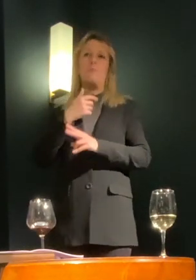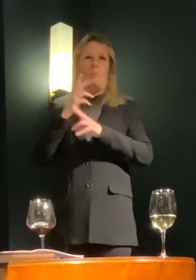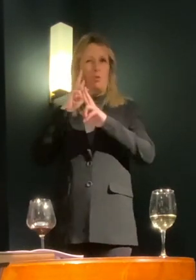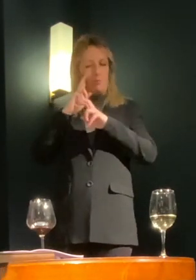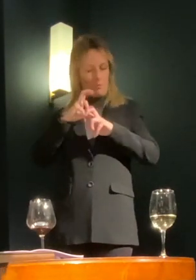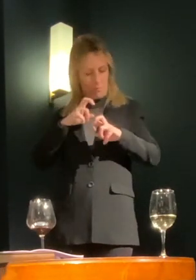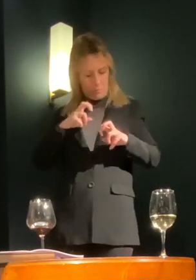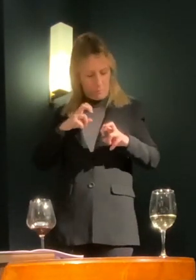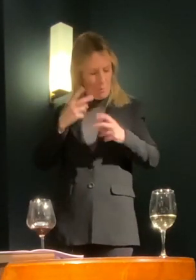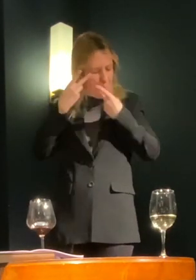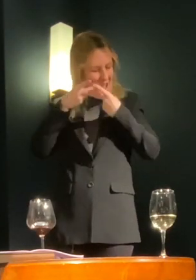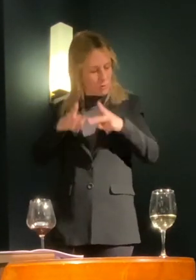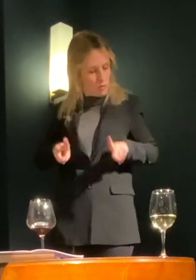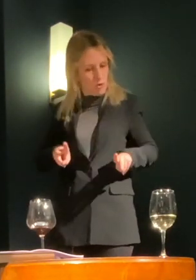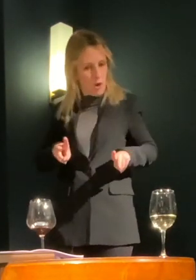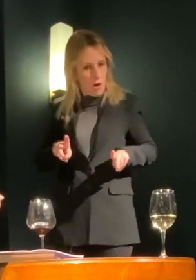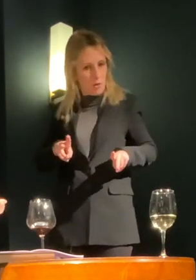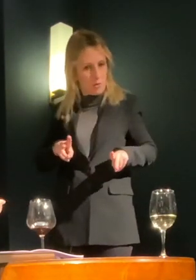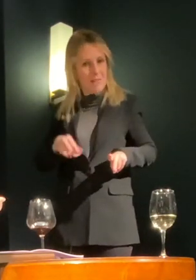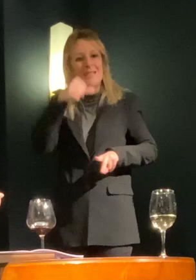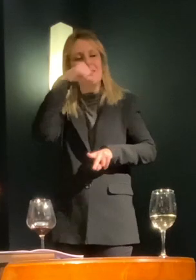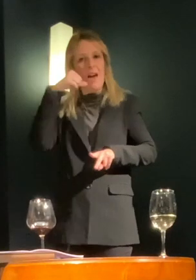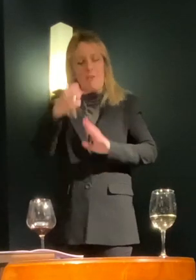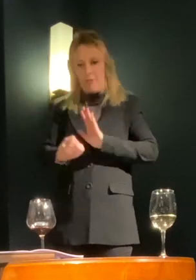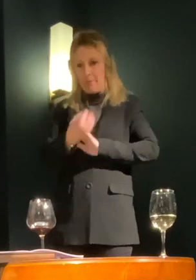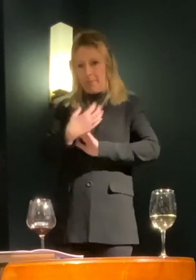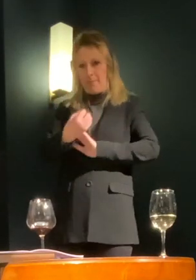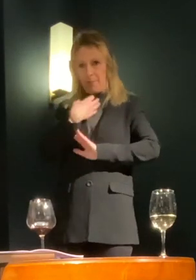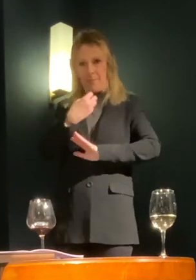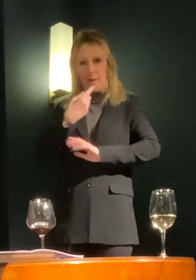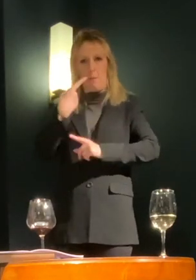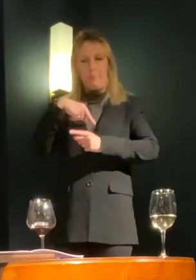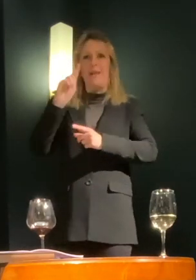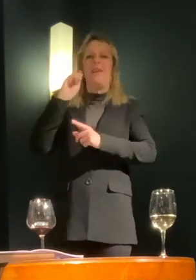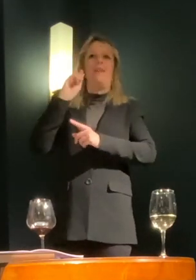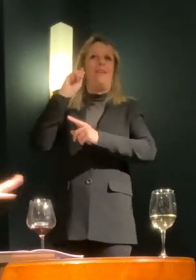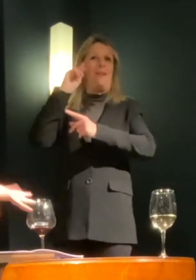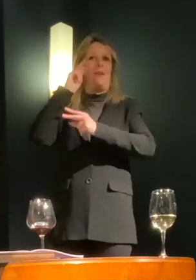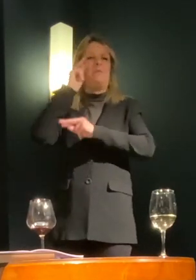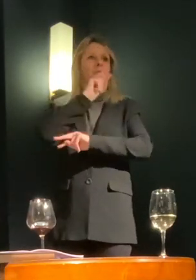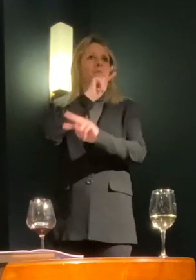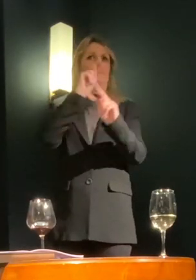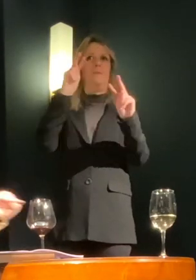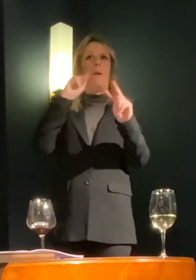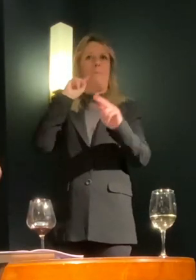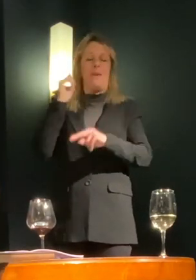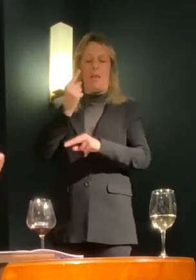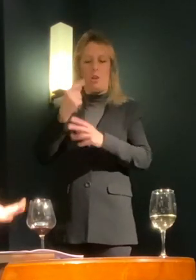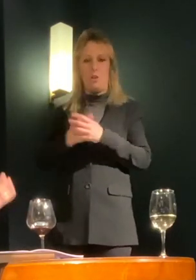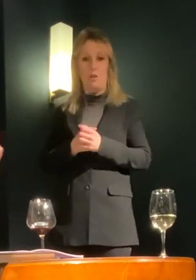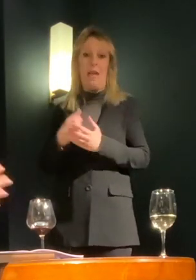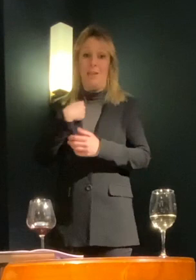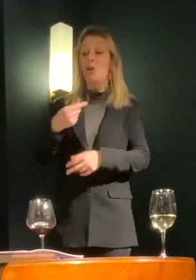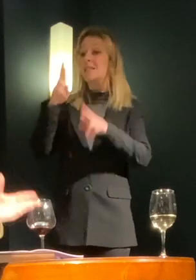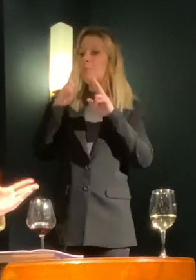più torbido, gli è servito per vedere meglio, fondamentalmente, forse per aprire gli occhi. Quindi spero